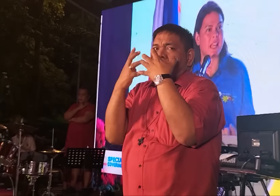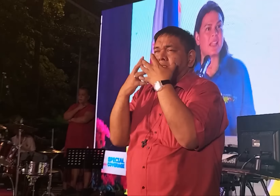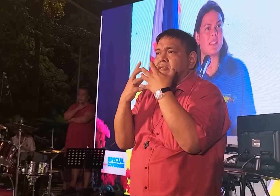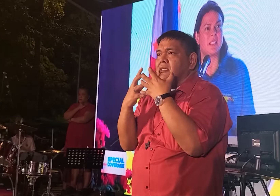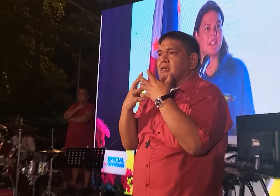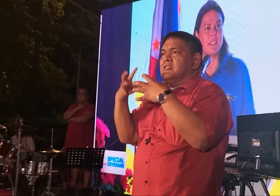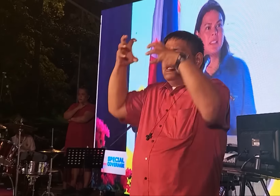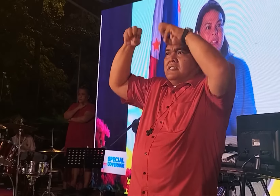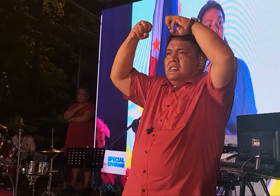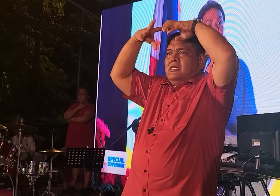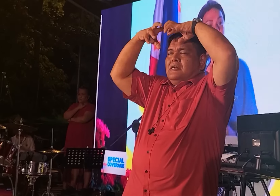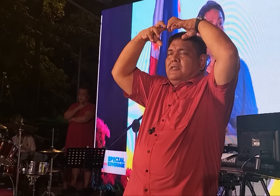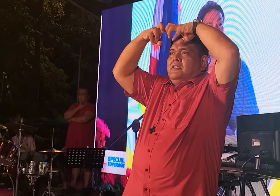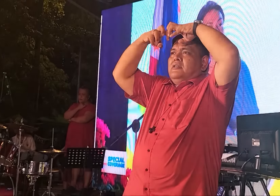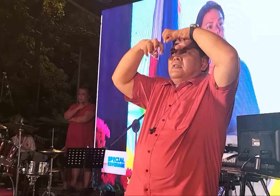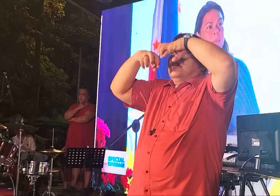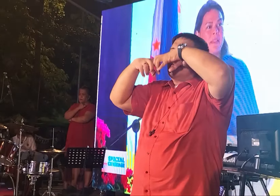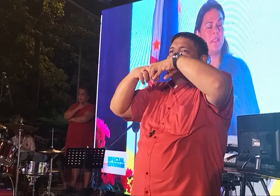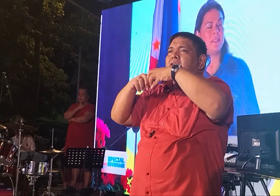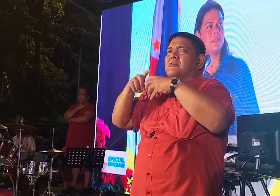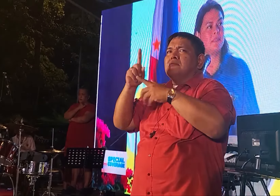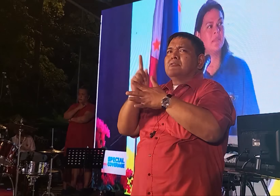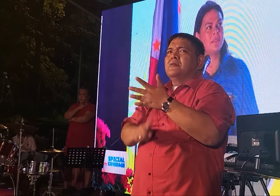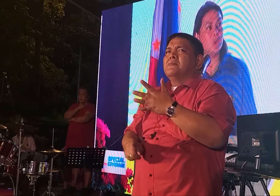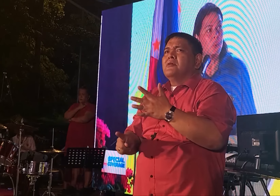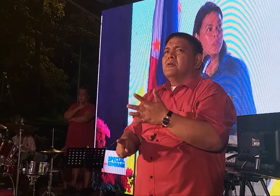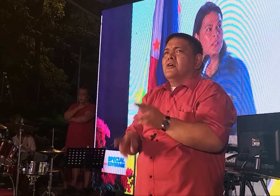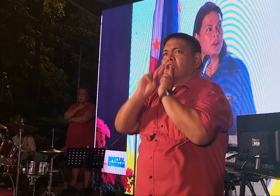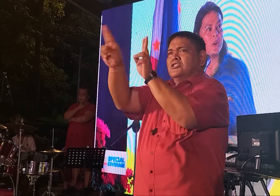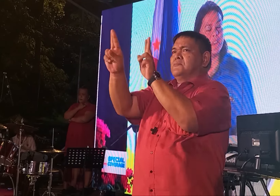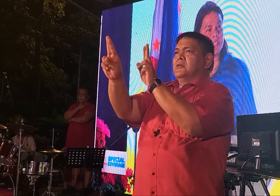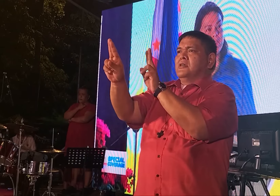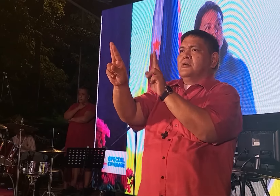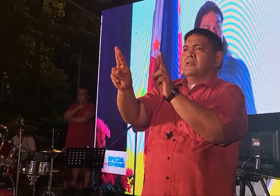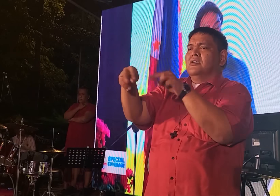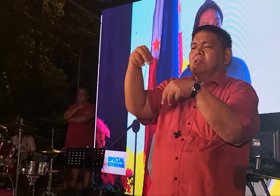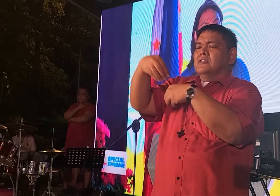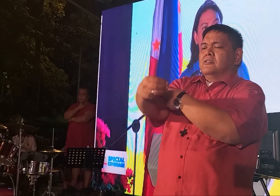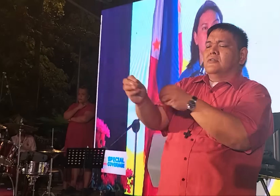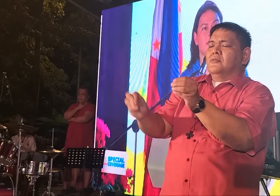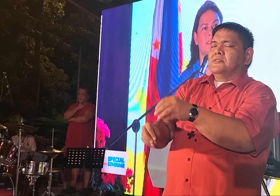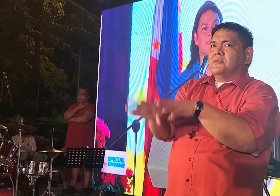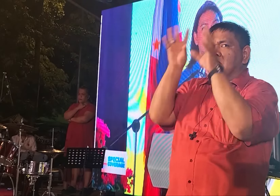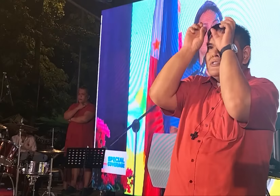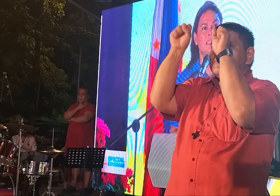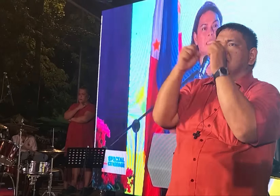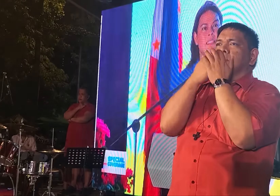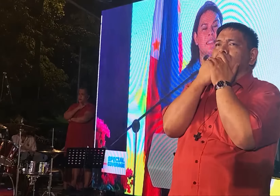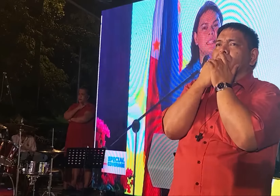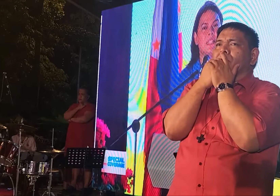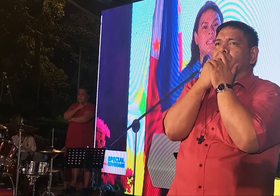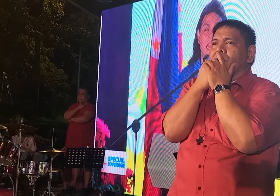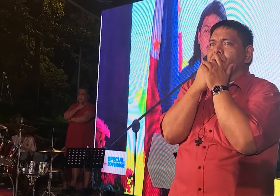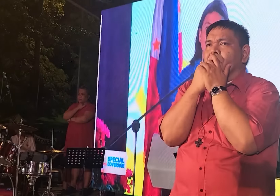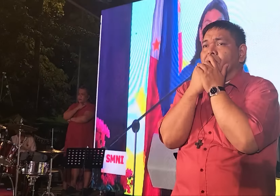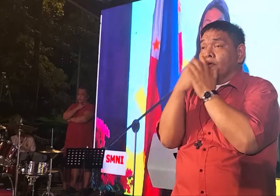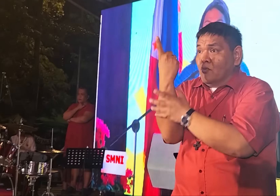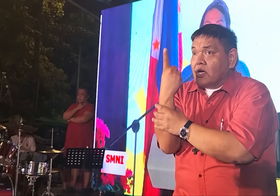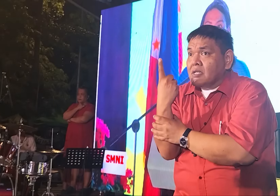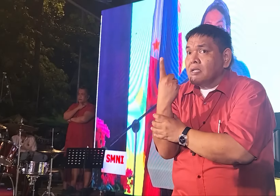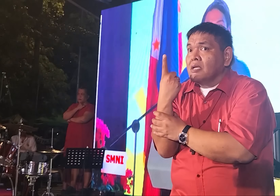is a disaster. And ano dapat ang tugon ng Office of the Vice President? At isa